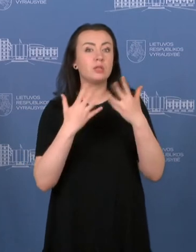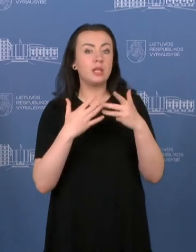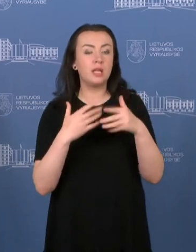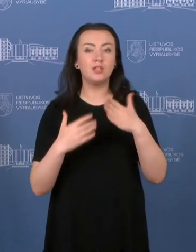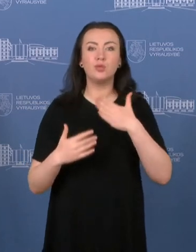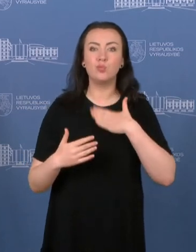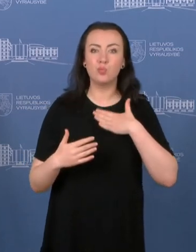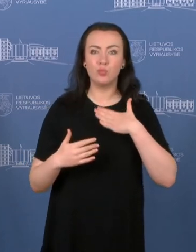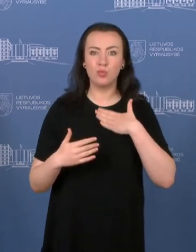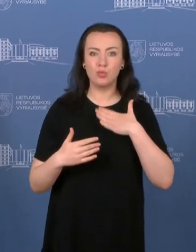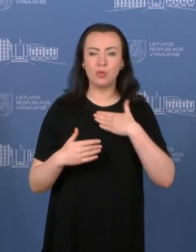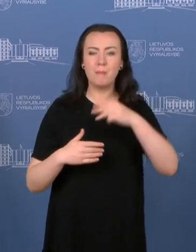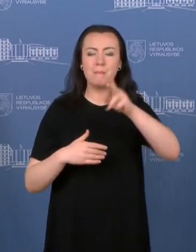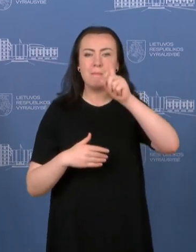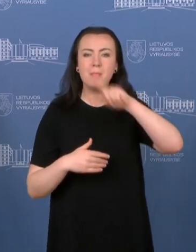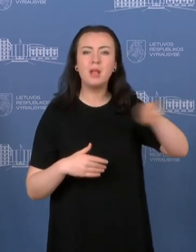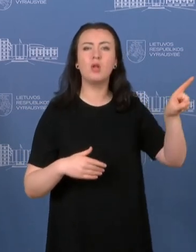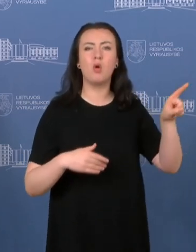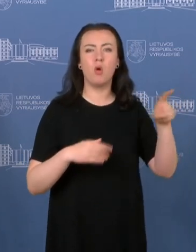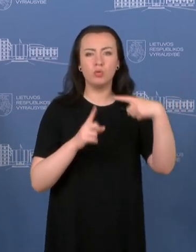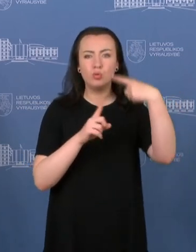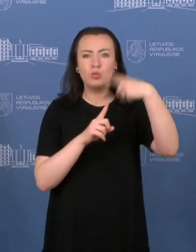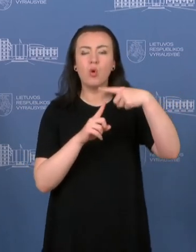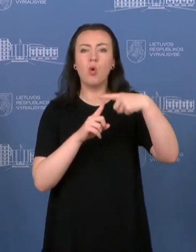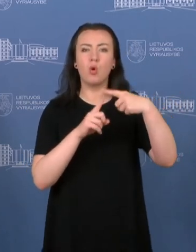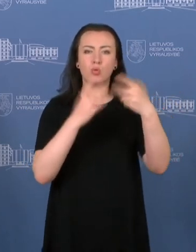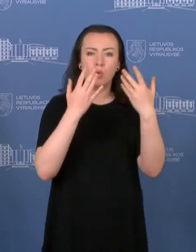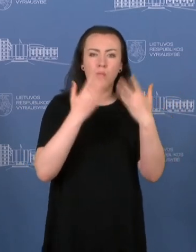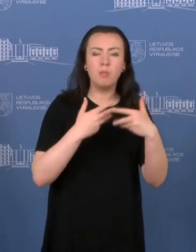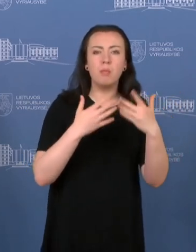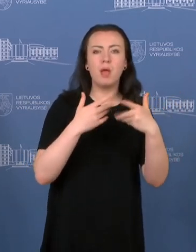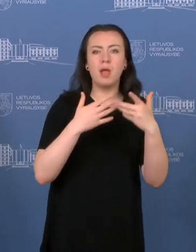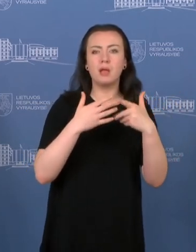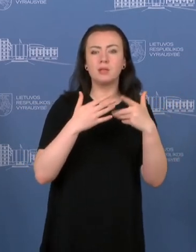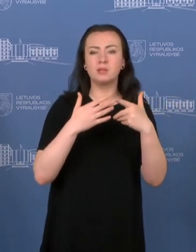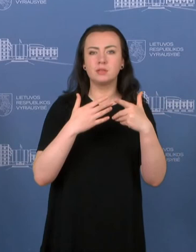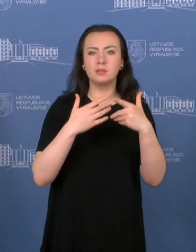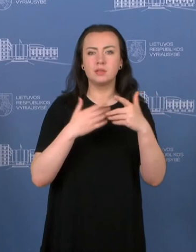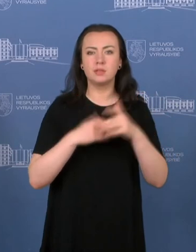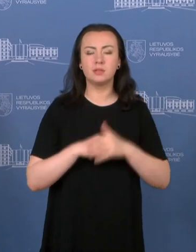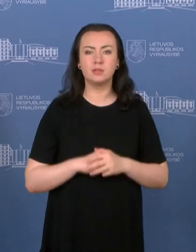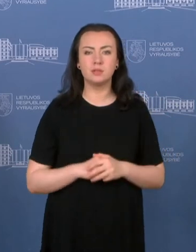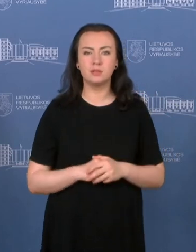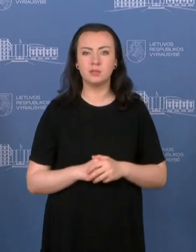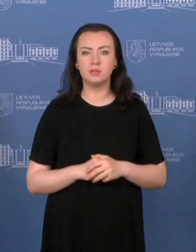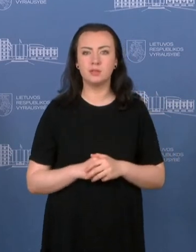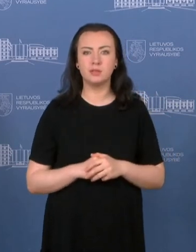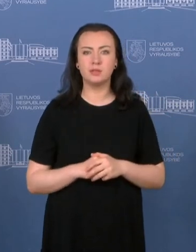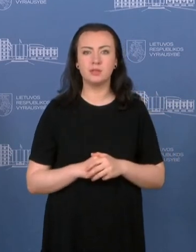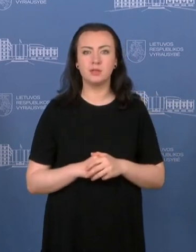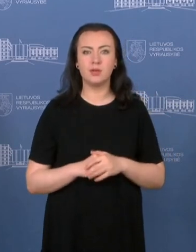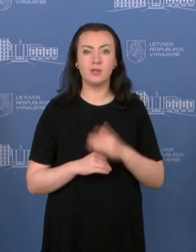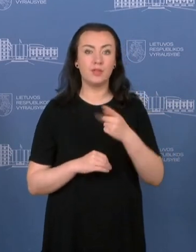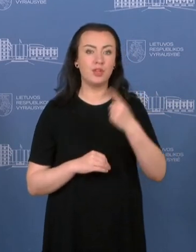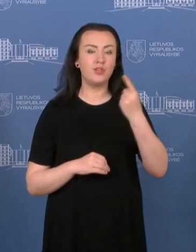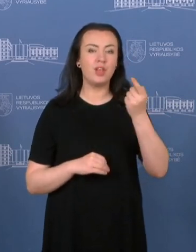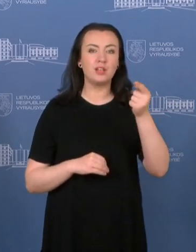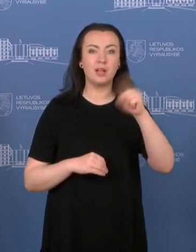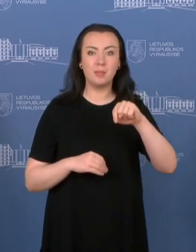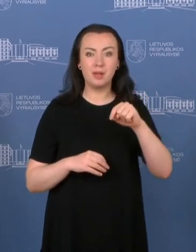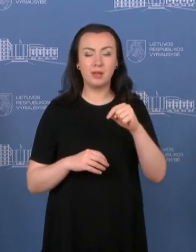mūsų milijonai tonų perskaičiuotų į šias emisijas yra maždaug 20-21 milijonas